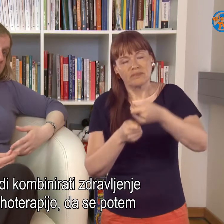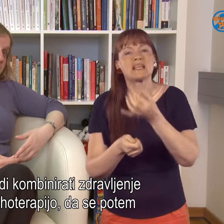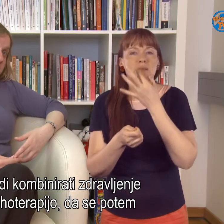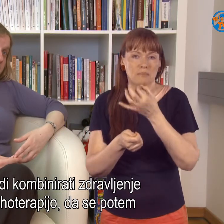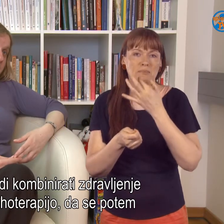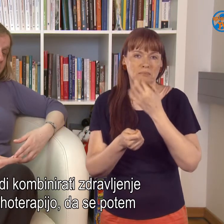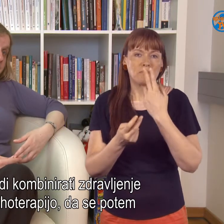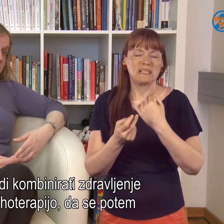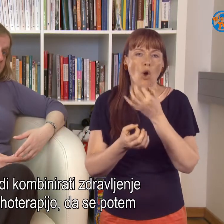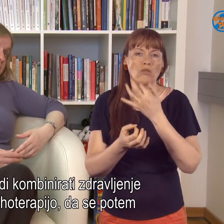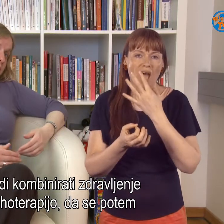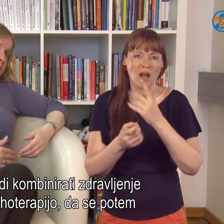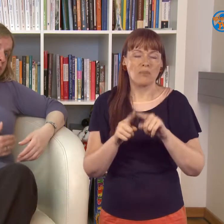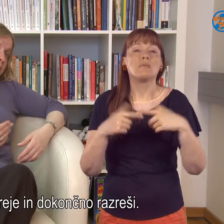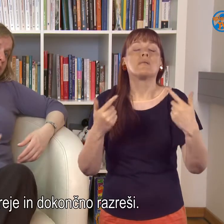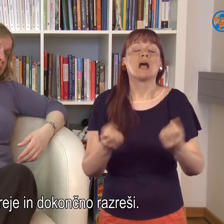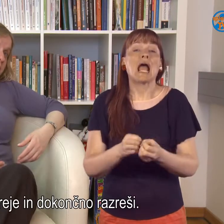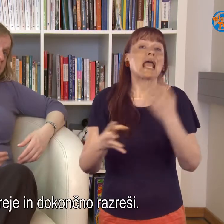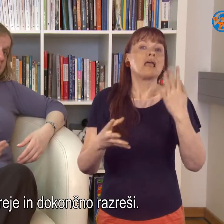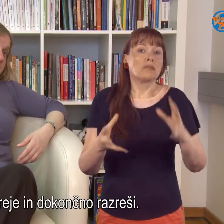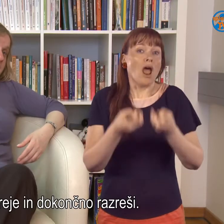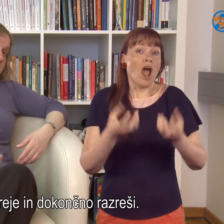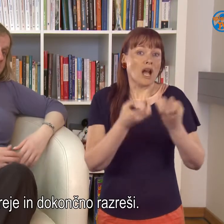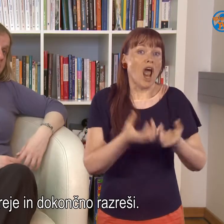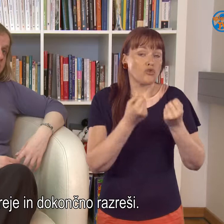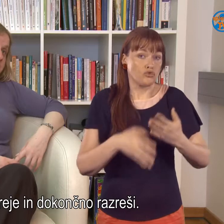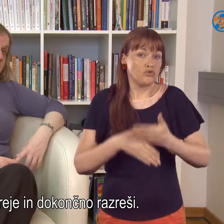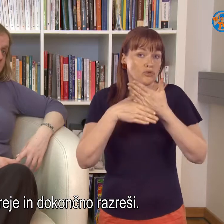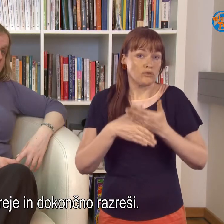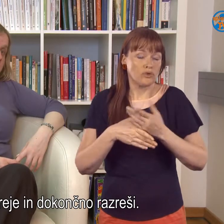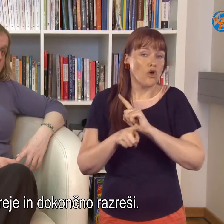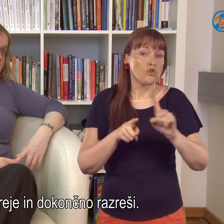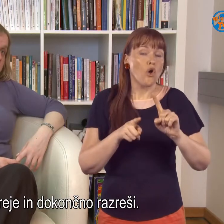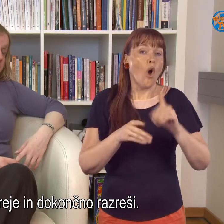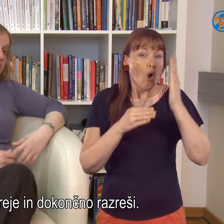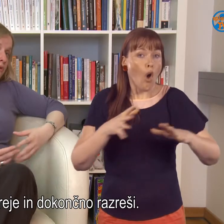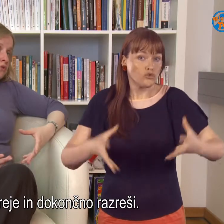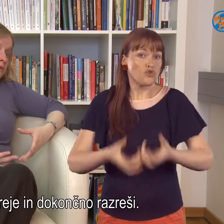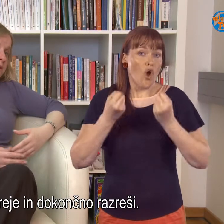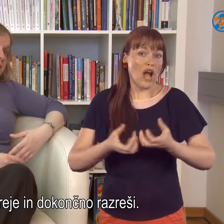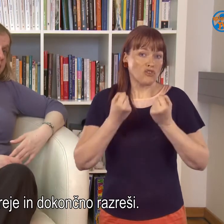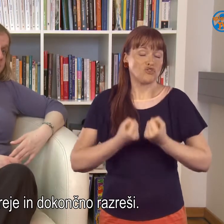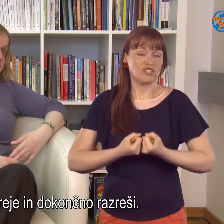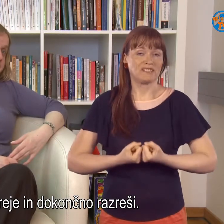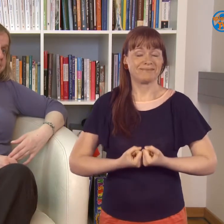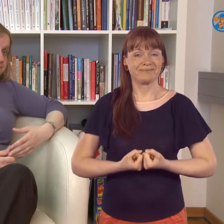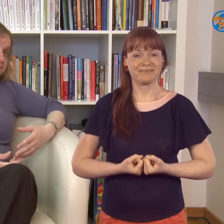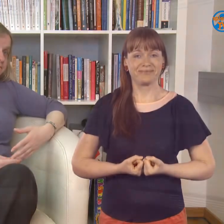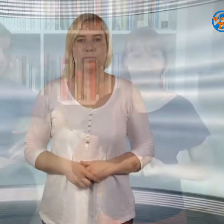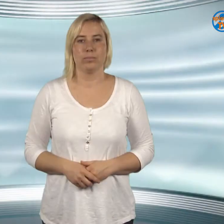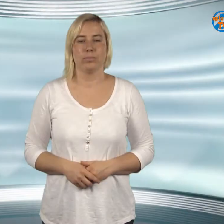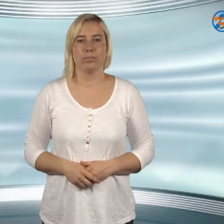s psihoterapijo, da se potem to hitreje razreši in dokončno razreši.